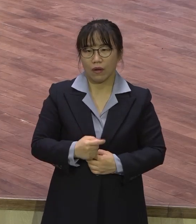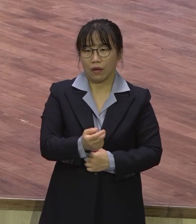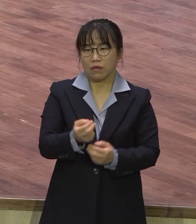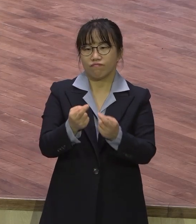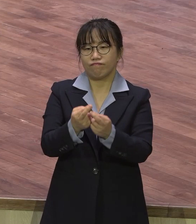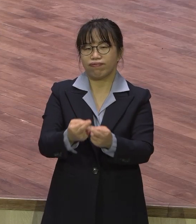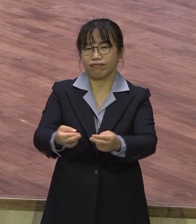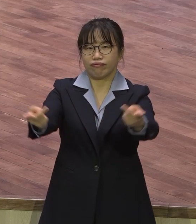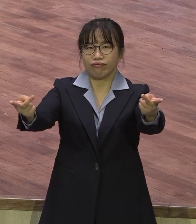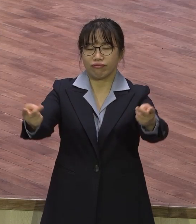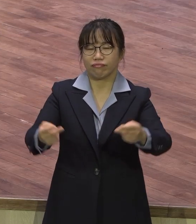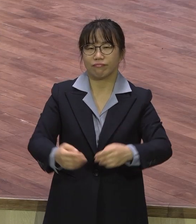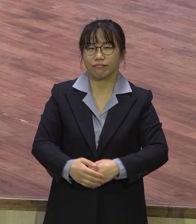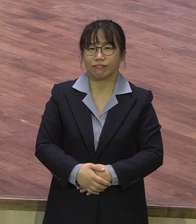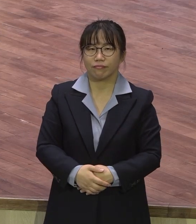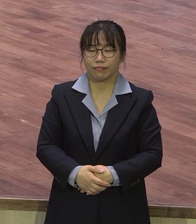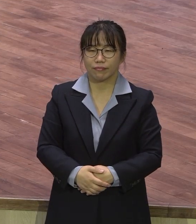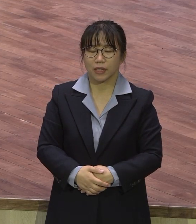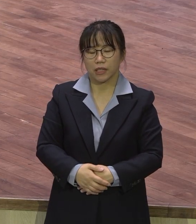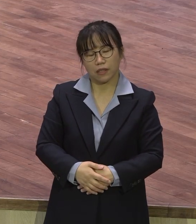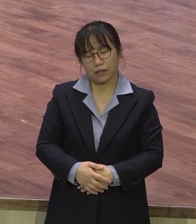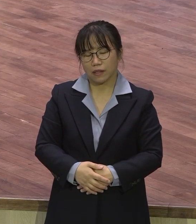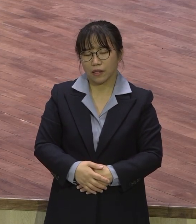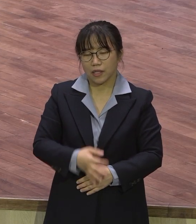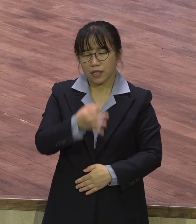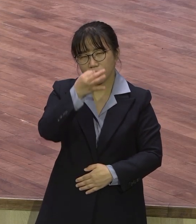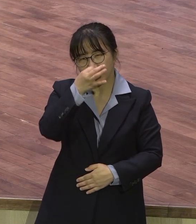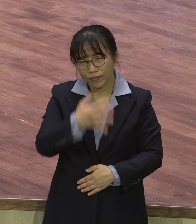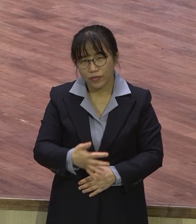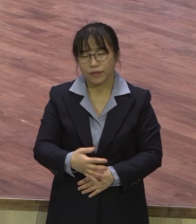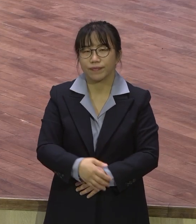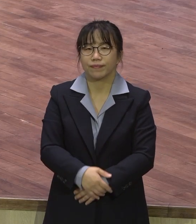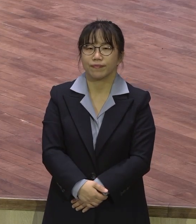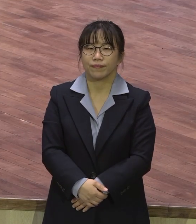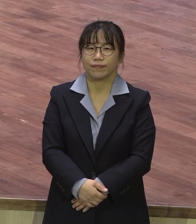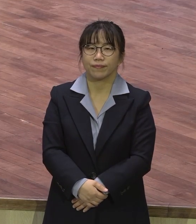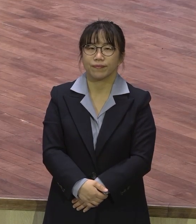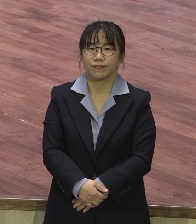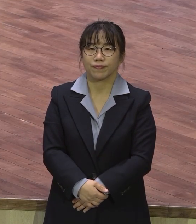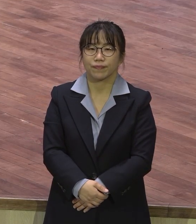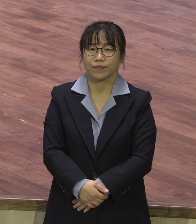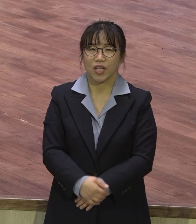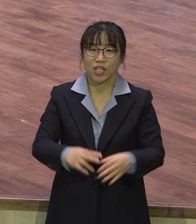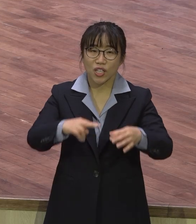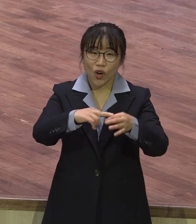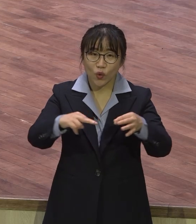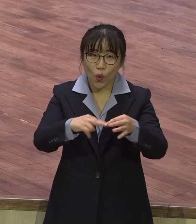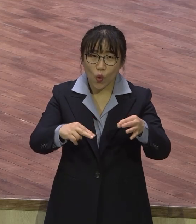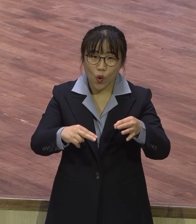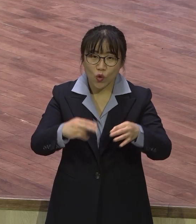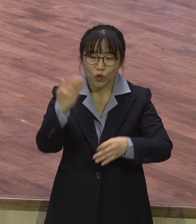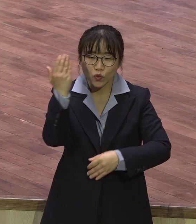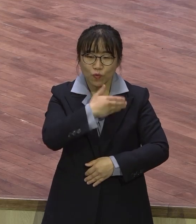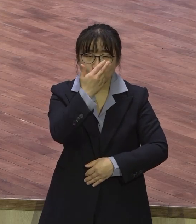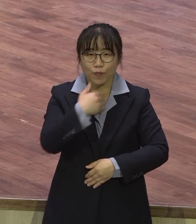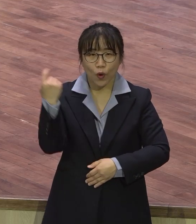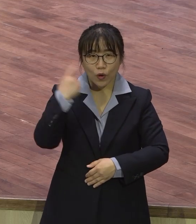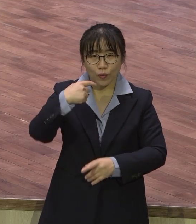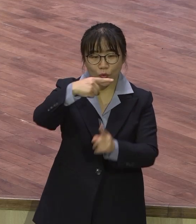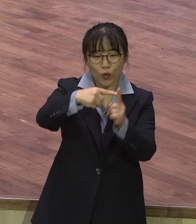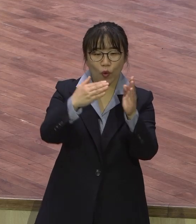설교를 할 때 얼마나 힘든지 몰라요 여의도 순부원계의 영웅 목사님 오늘 신문 보니까